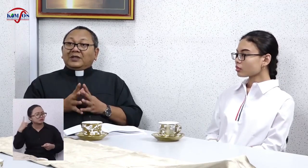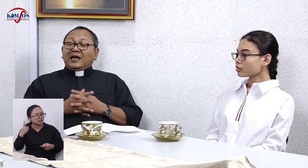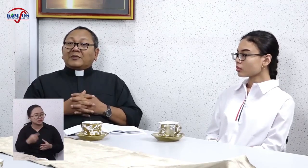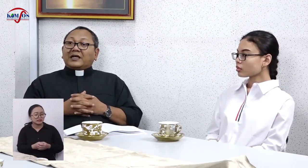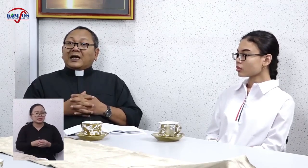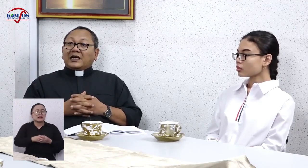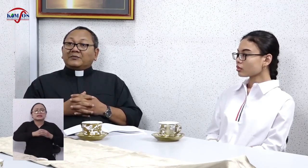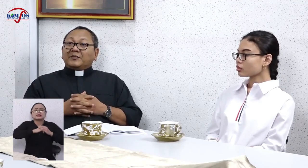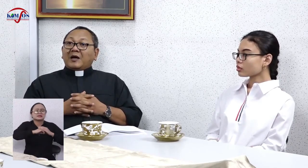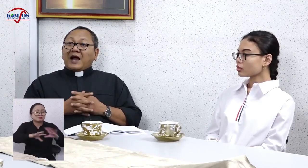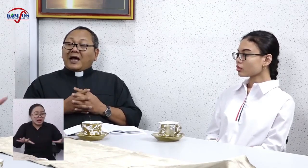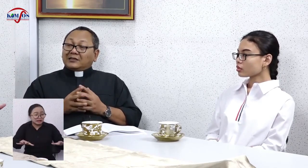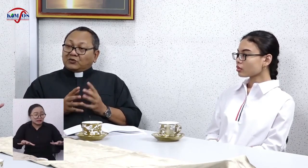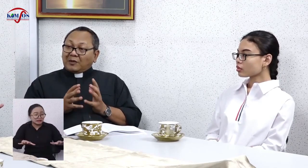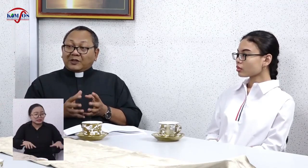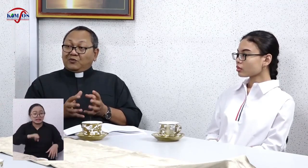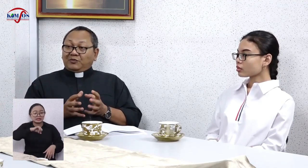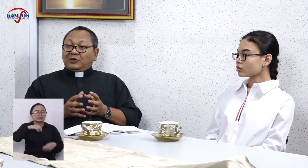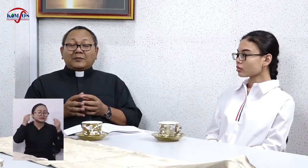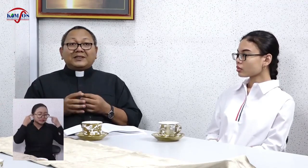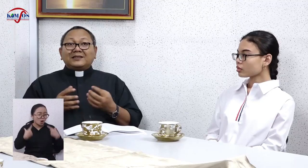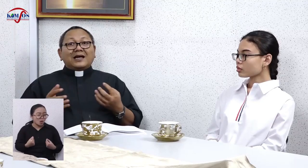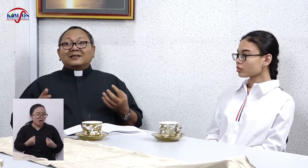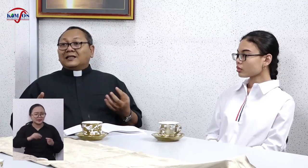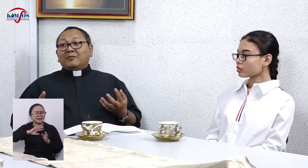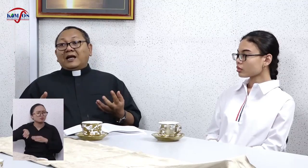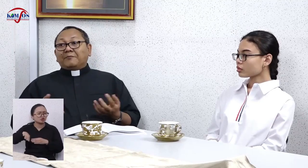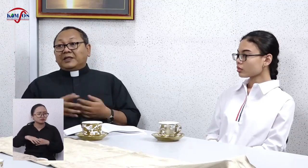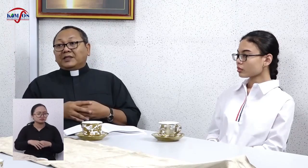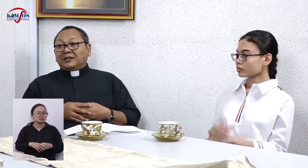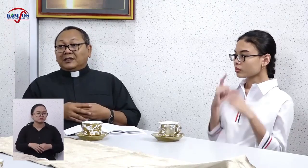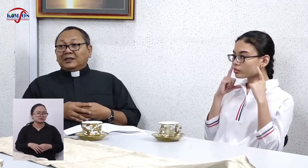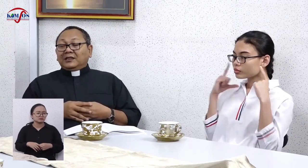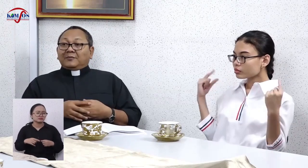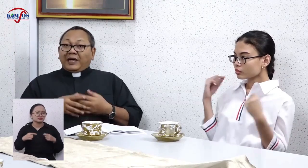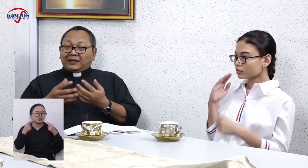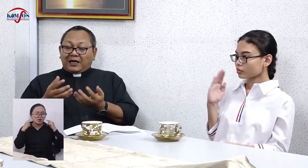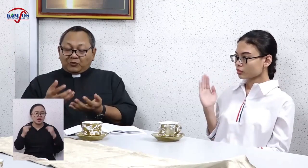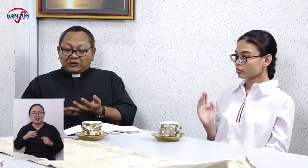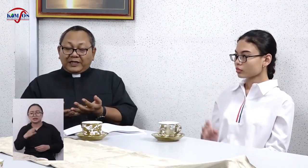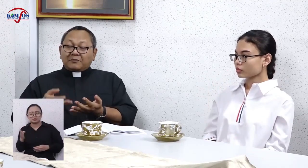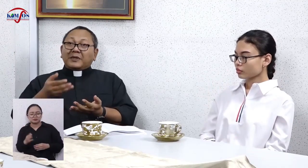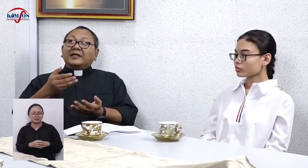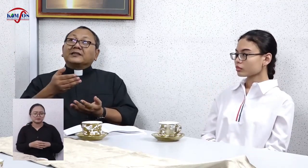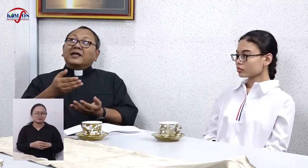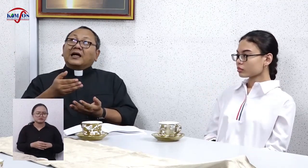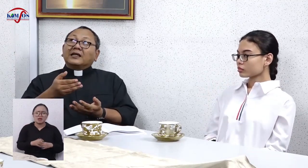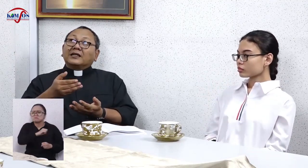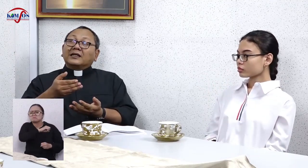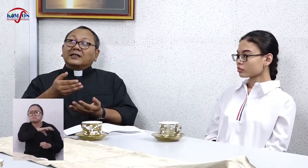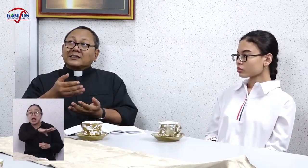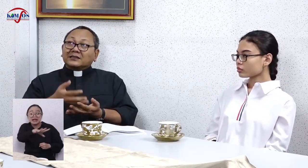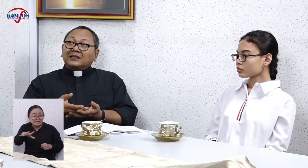nah mereka beberapa kali sudah berkumpul tapi tidak ada yang mendampingi baik yang muslim baik